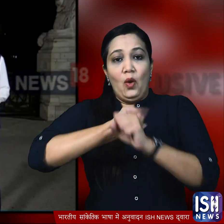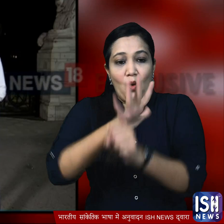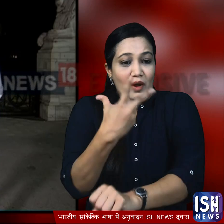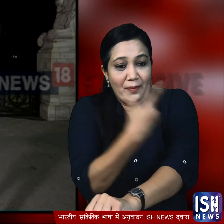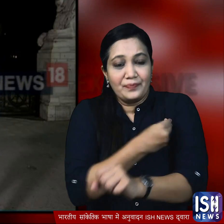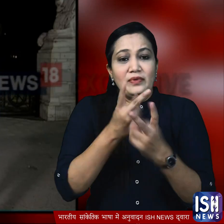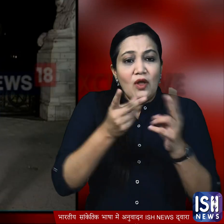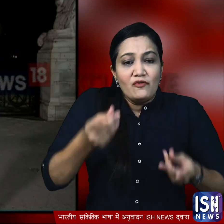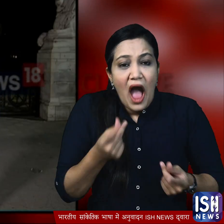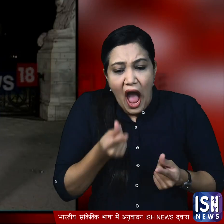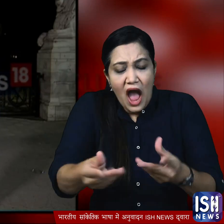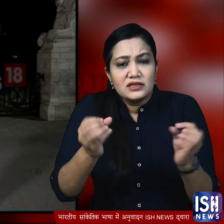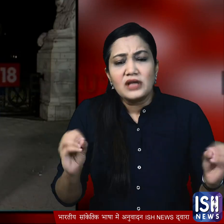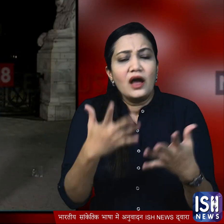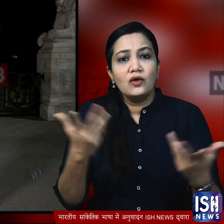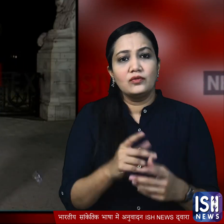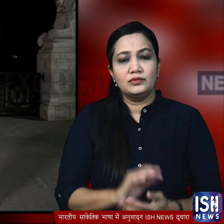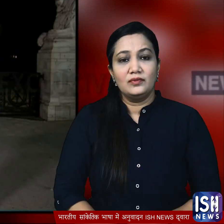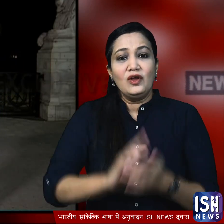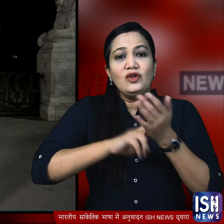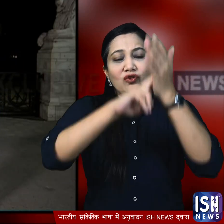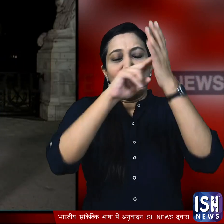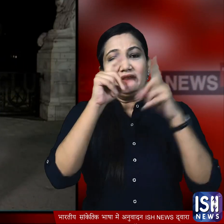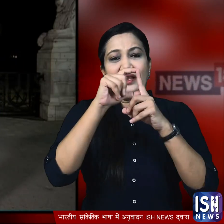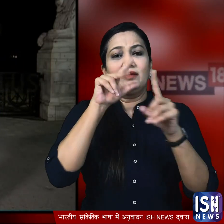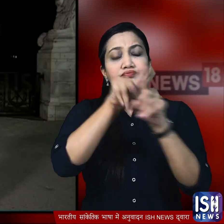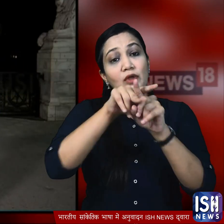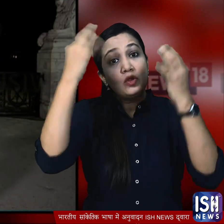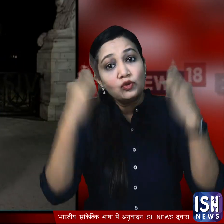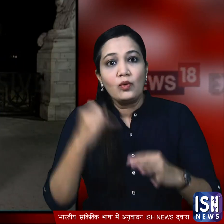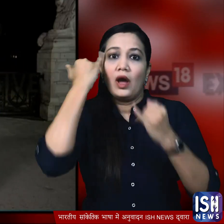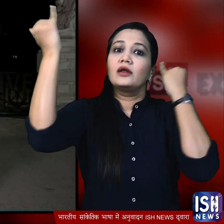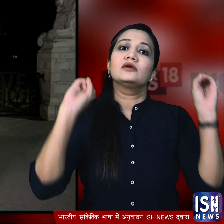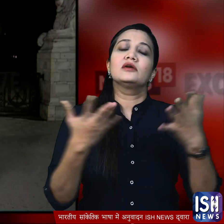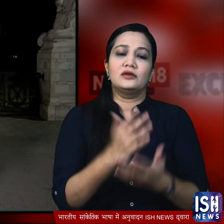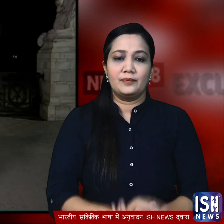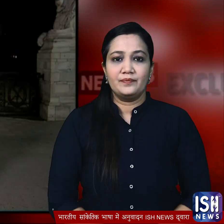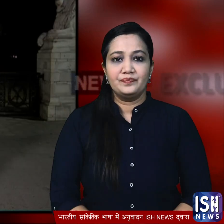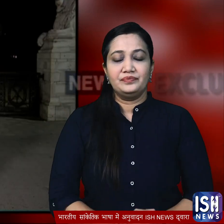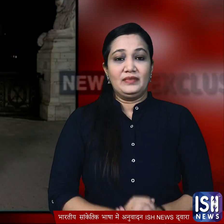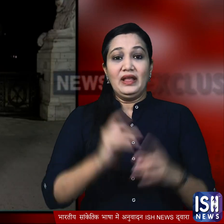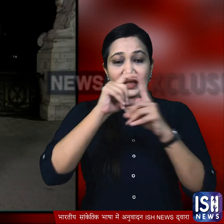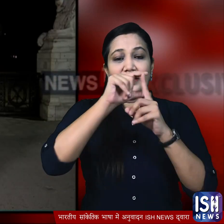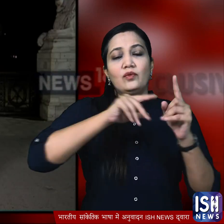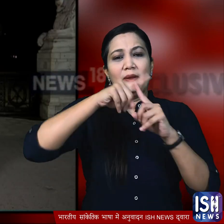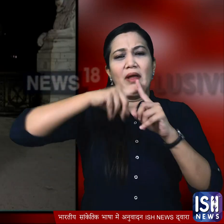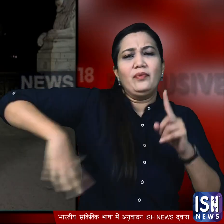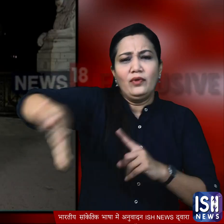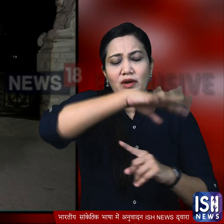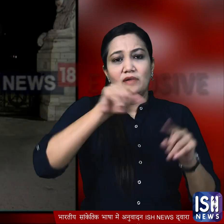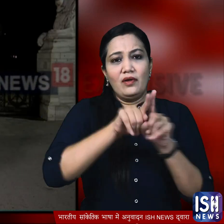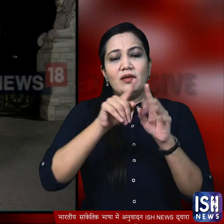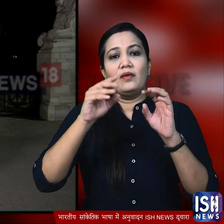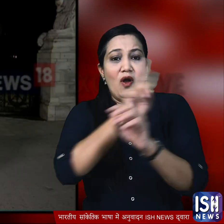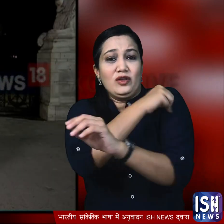के अभियान में तेजी लाने के लिए उत्तरी दिल्ली नगर निगम ने अनोखा तरीका निकाला। इसकी शुरुआत राजधानी के तिमारपुर में मौजूद